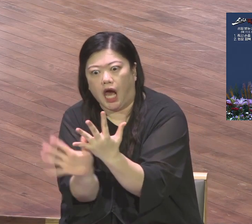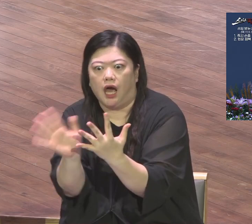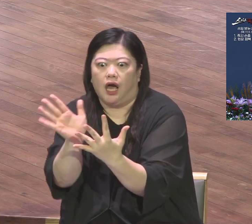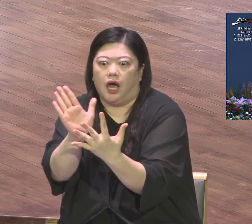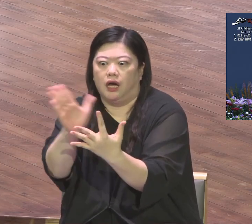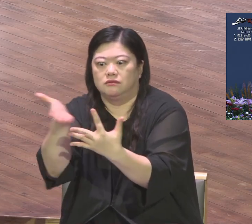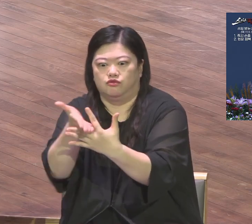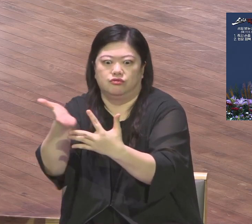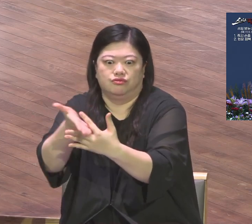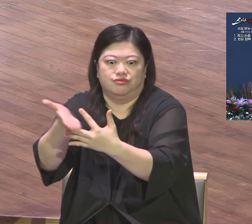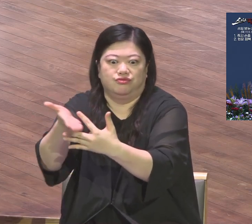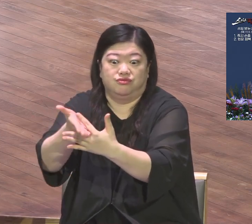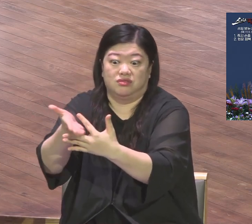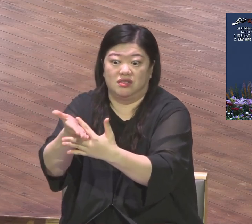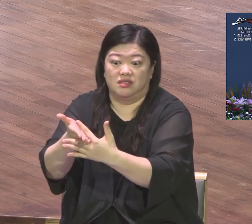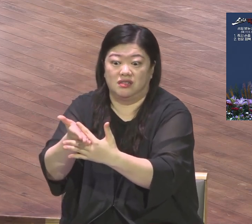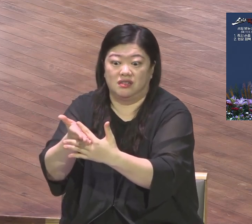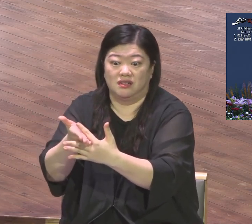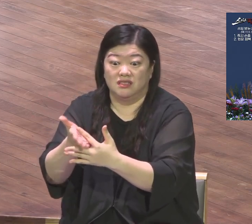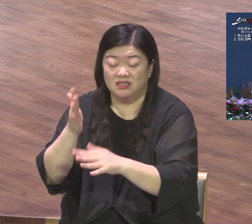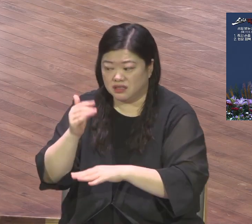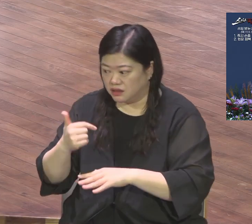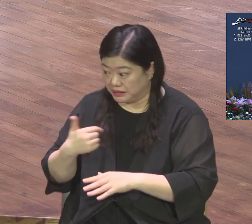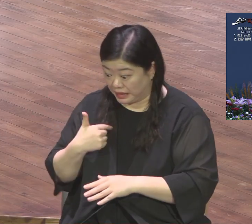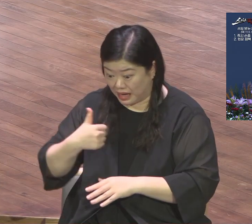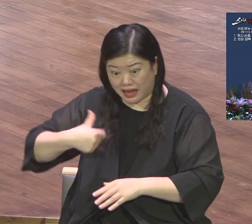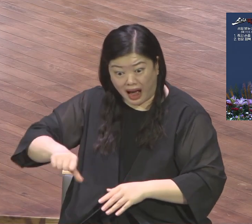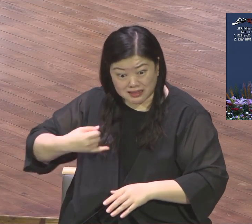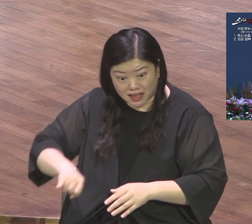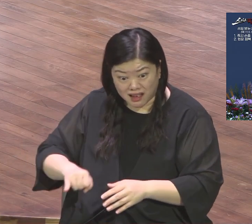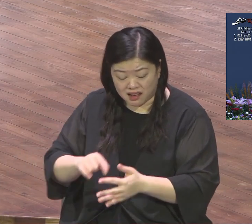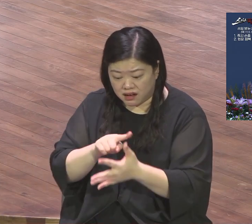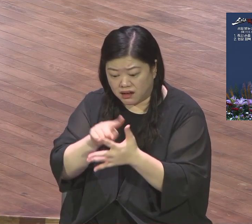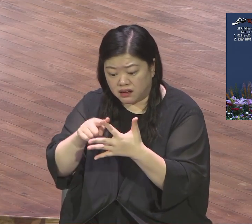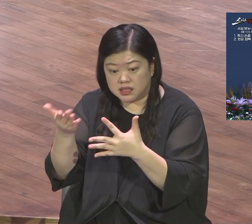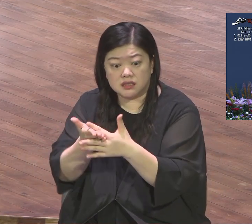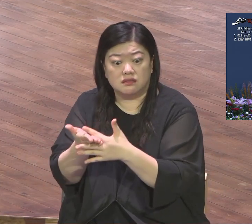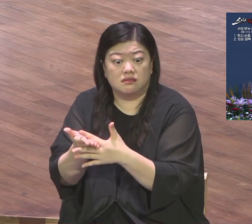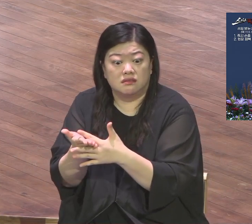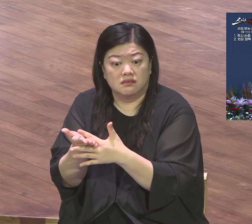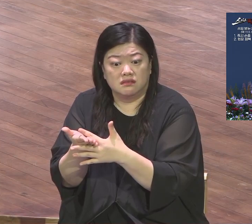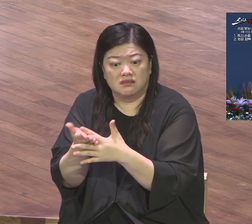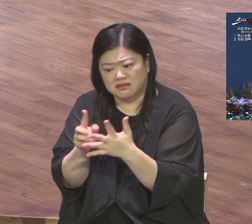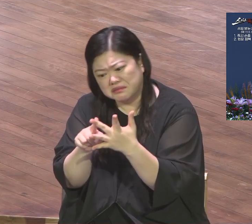70년대. 그러니까 다 우리 때는 다 둘밖에 없어요, 아이가. 둘만 낳아야 돼, 둘.